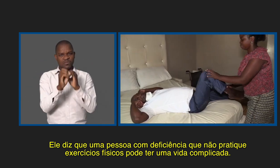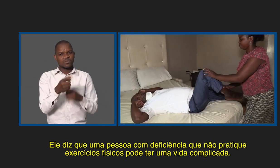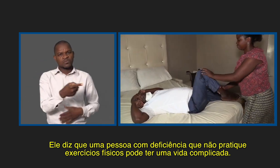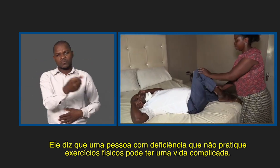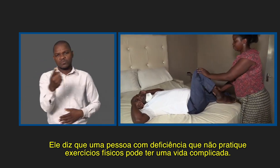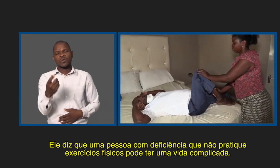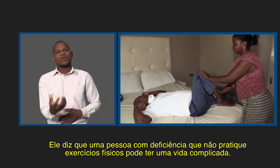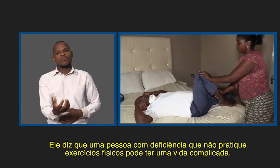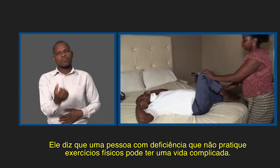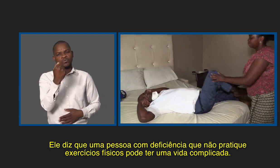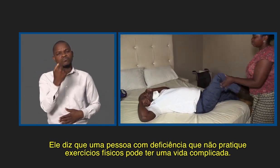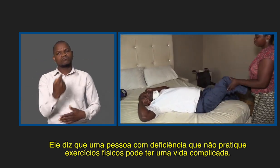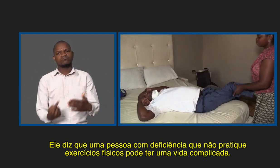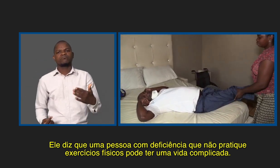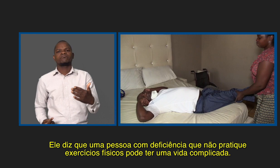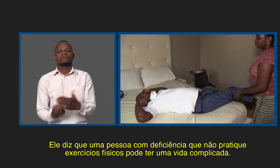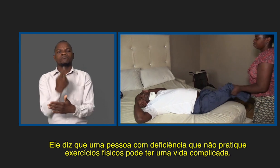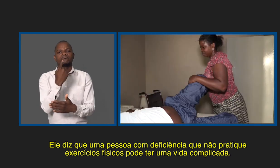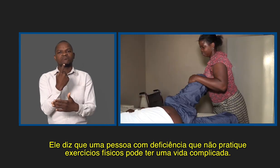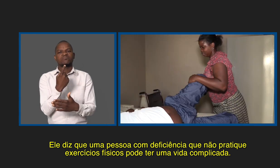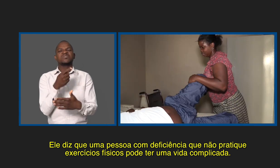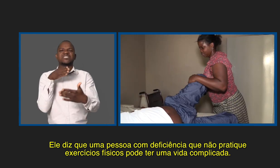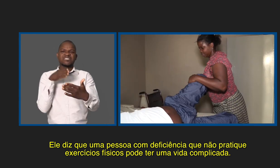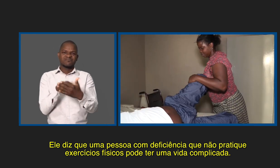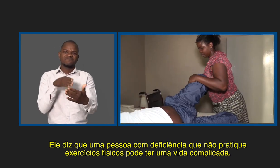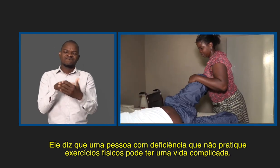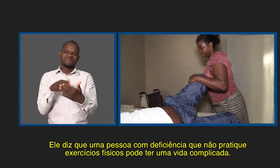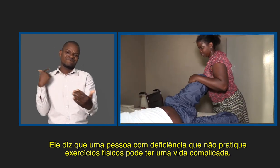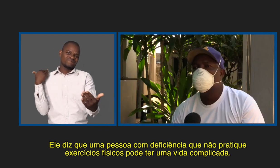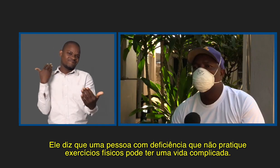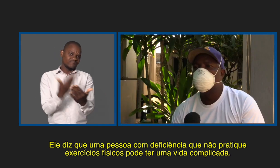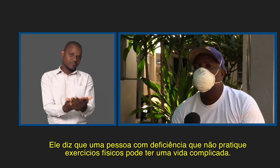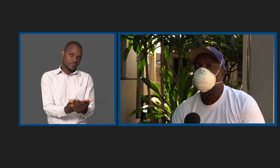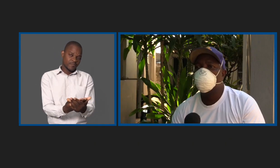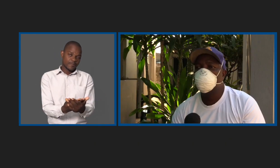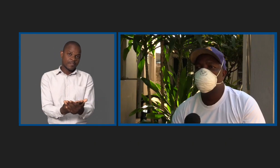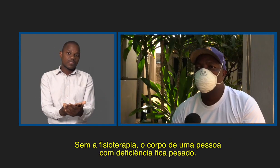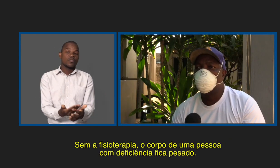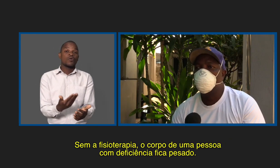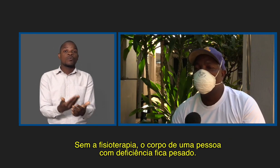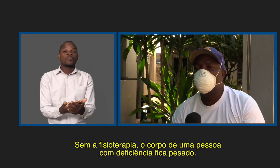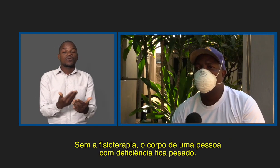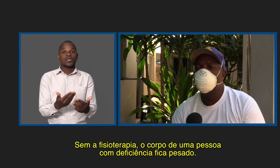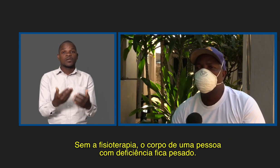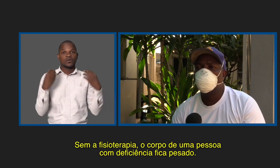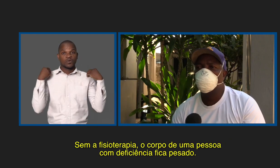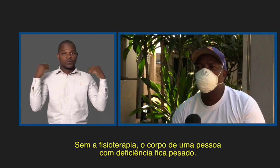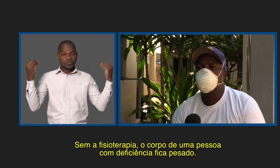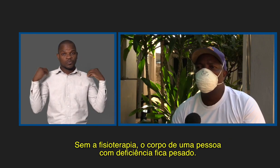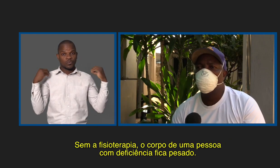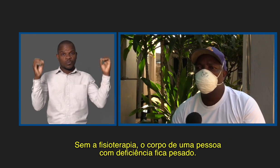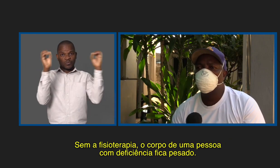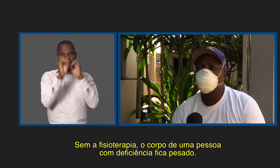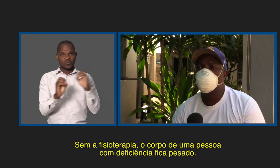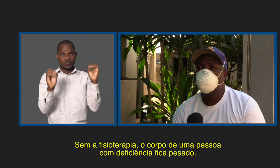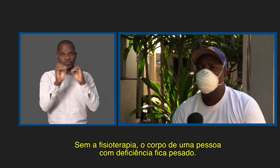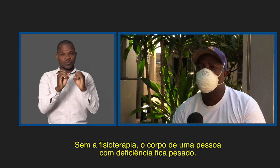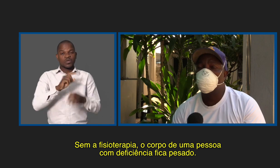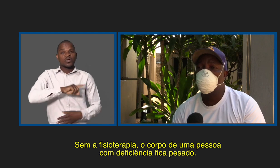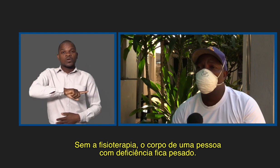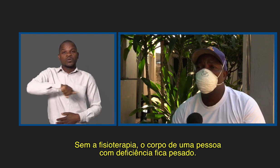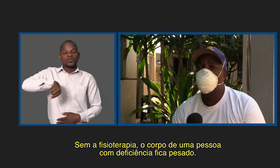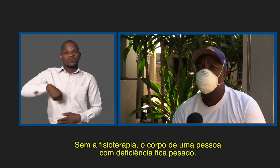físicos, pode ter uma vida complicada. sem fazer a fisioterapia, não é